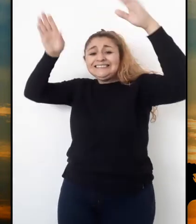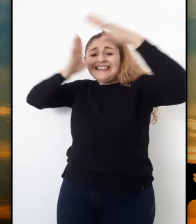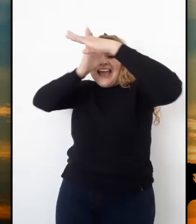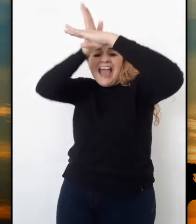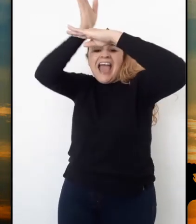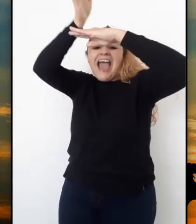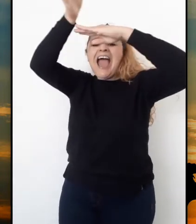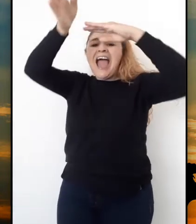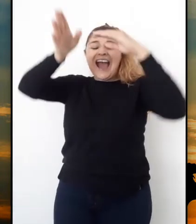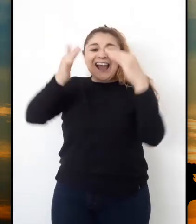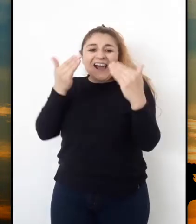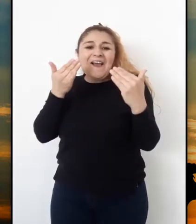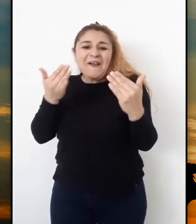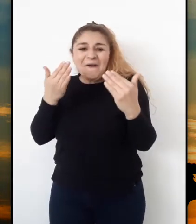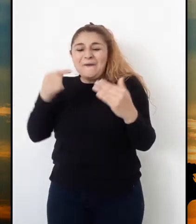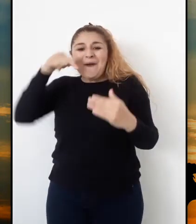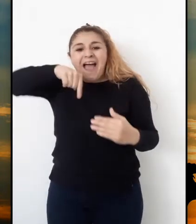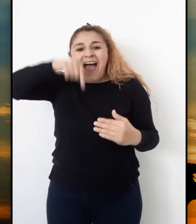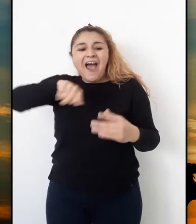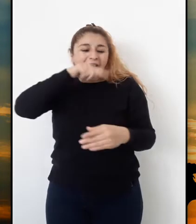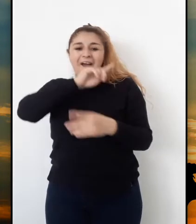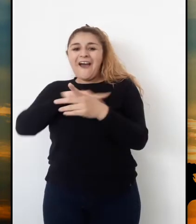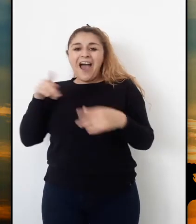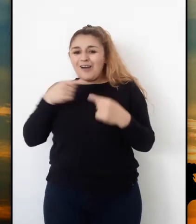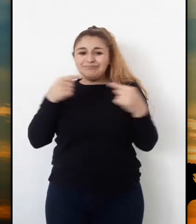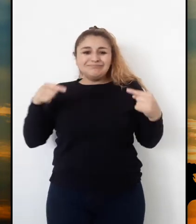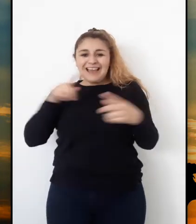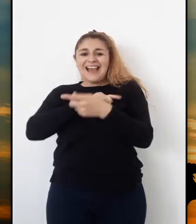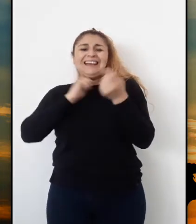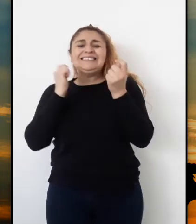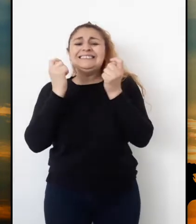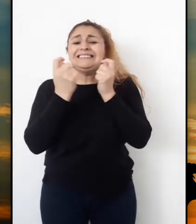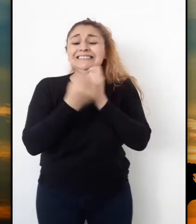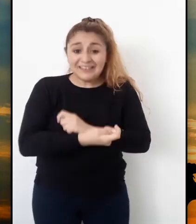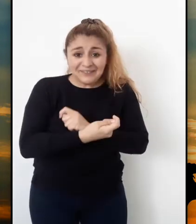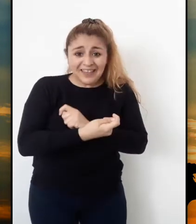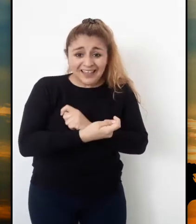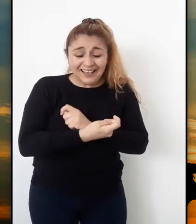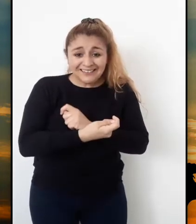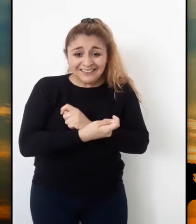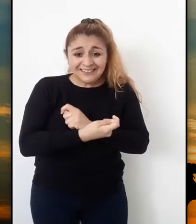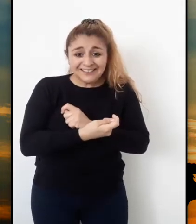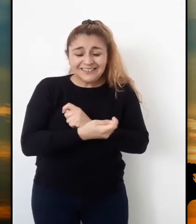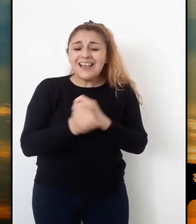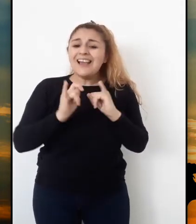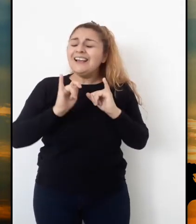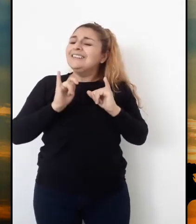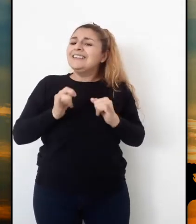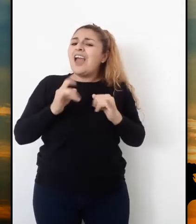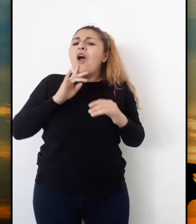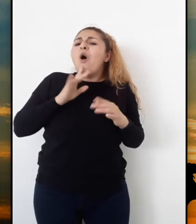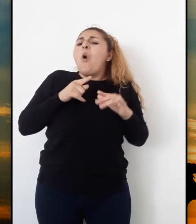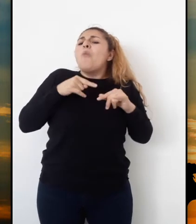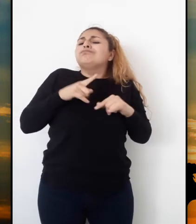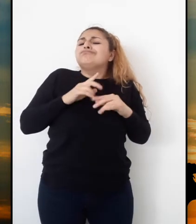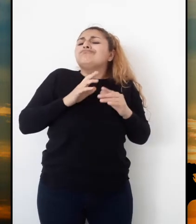si bien. La salud está bien. Y la maladie, si mal. Y la enfermedad, mal. Y aussi la vie y la mort. Como también